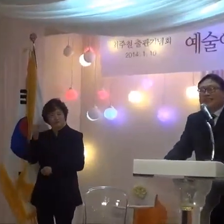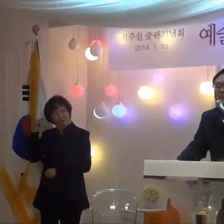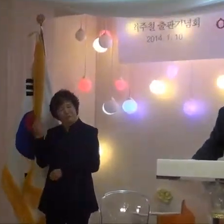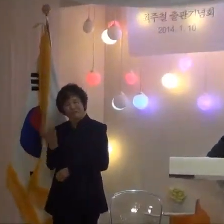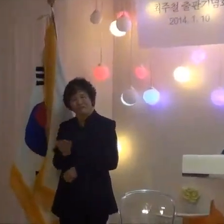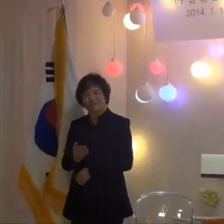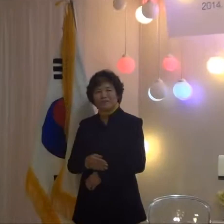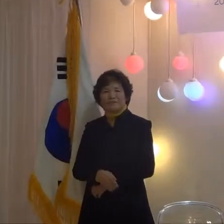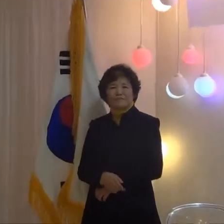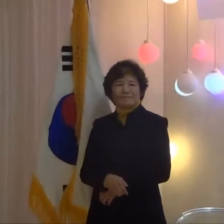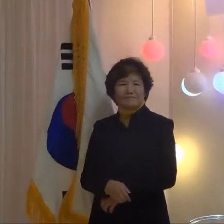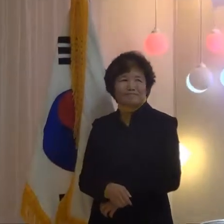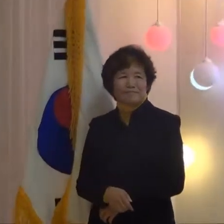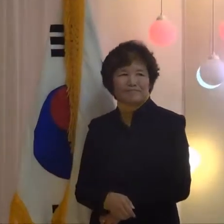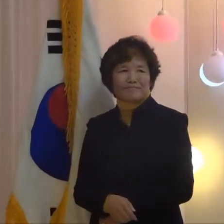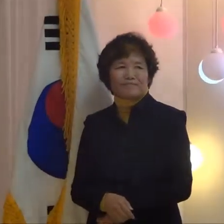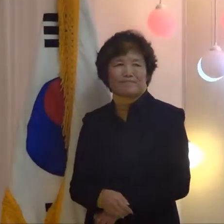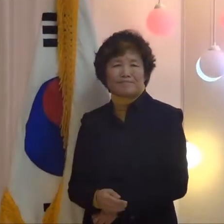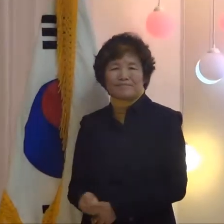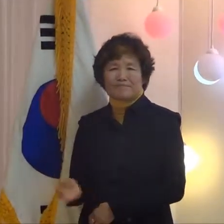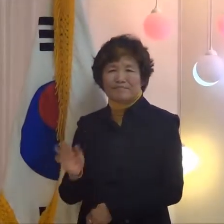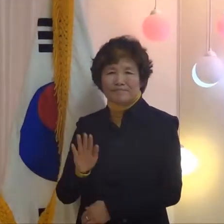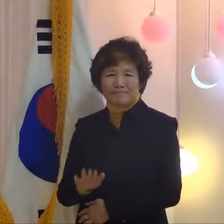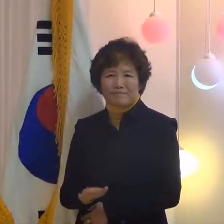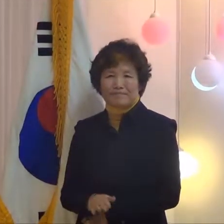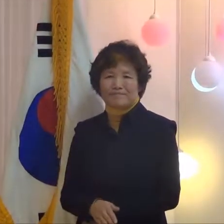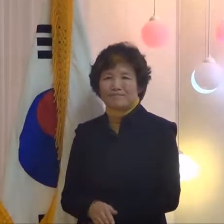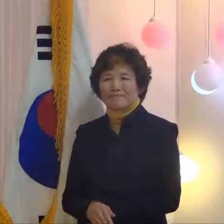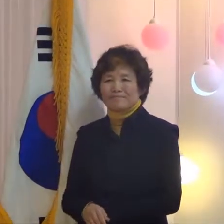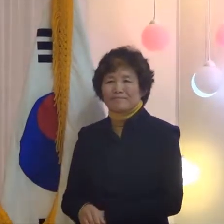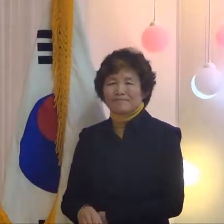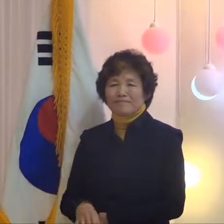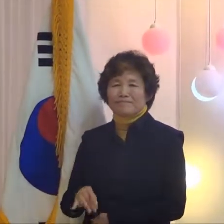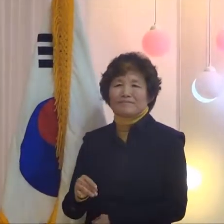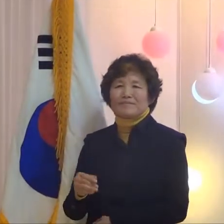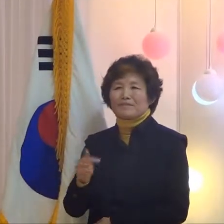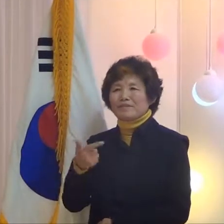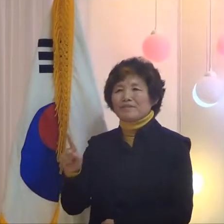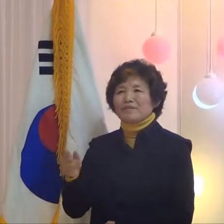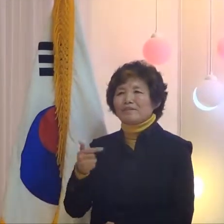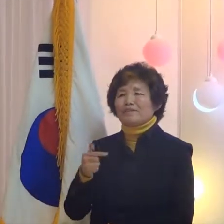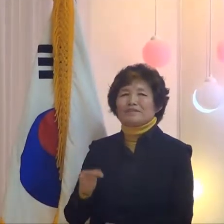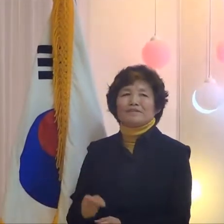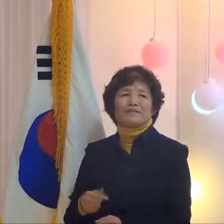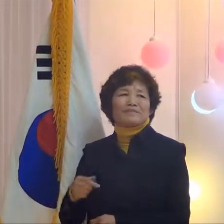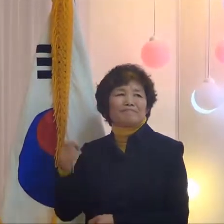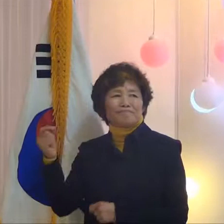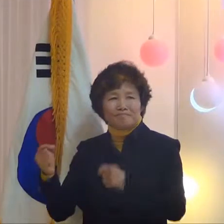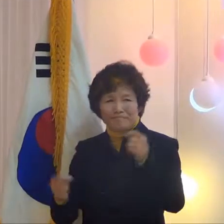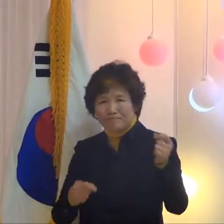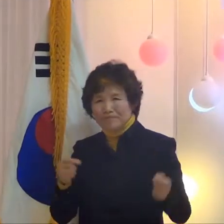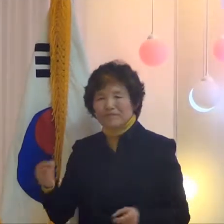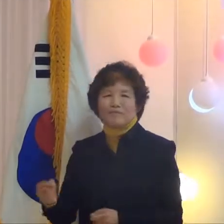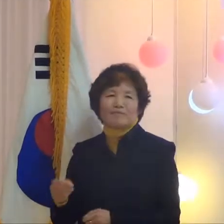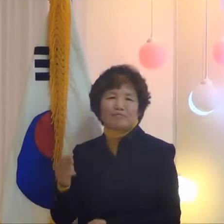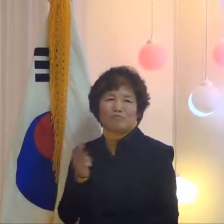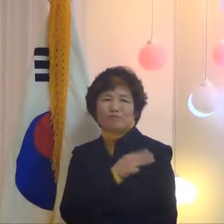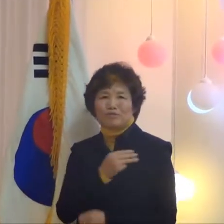2년이 된 것 같습니다. 그래서 제일 난장톡을 하면서 부천에 이념을